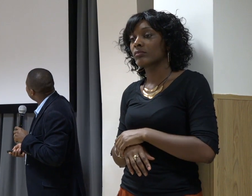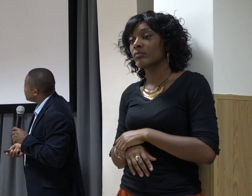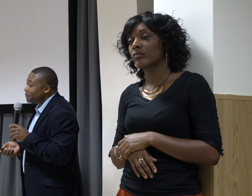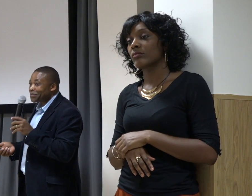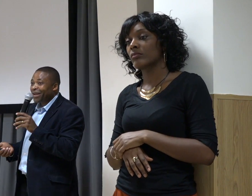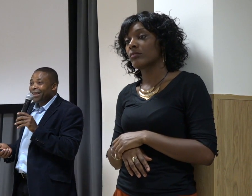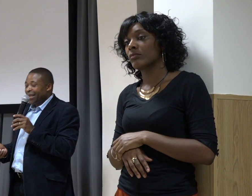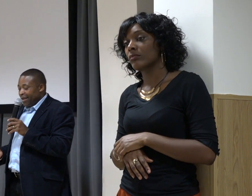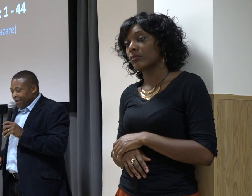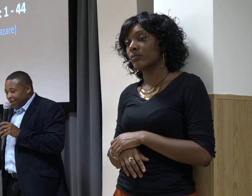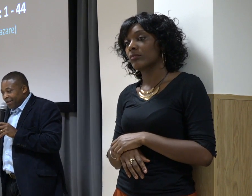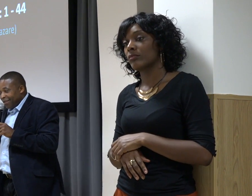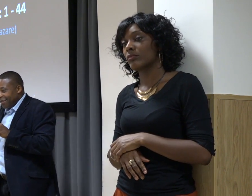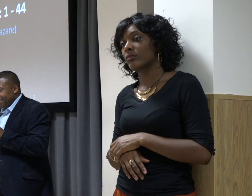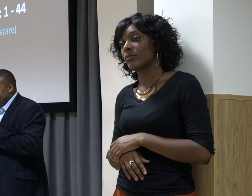Bon.